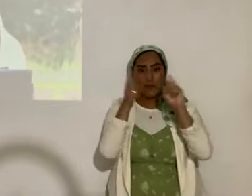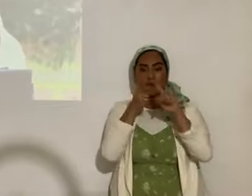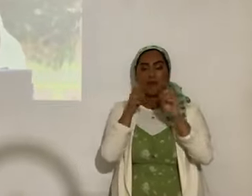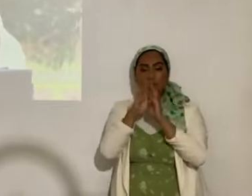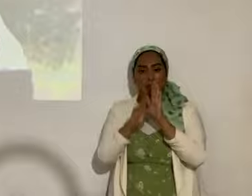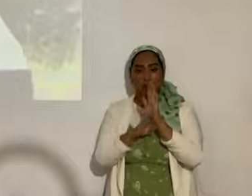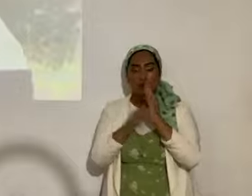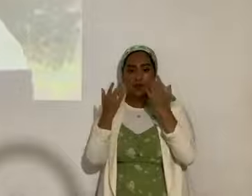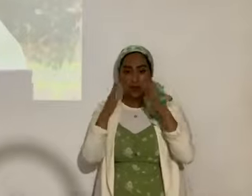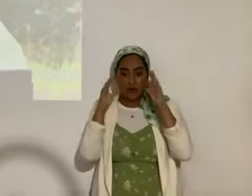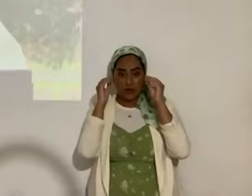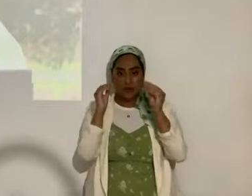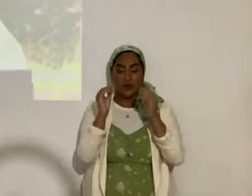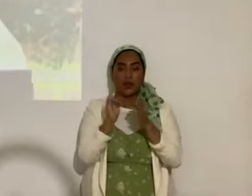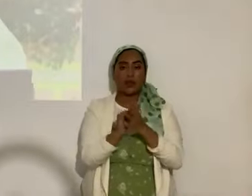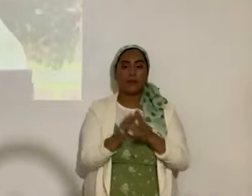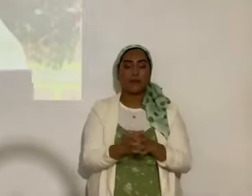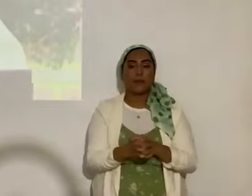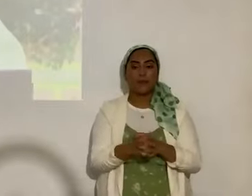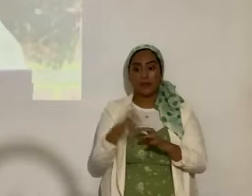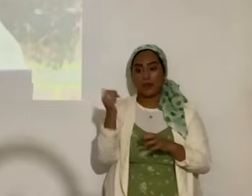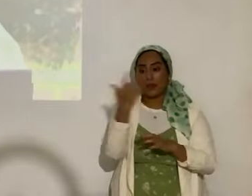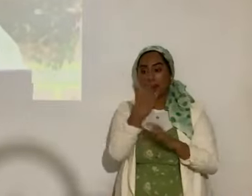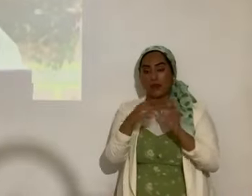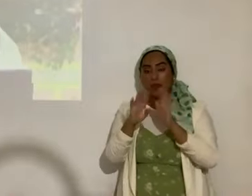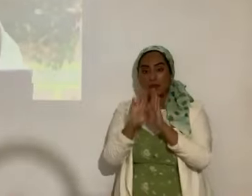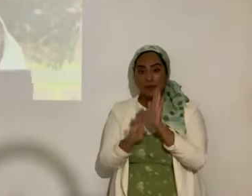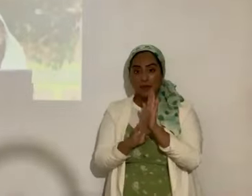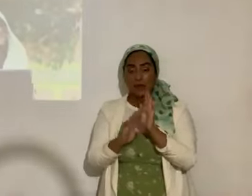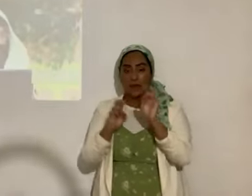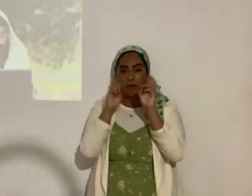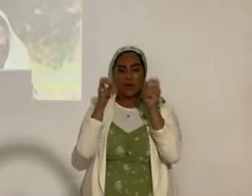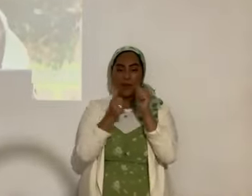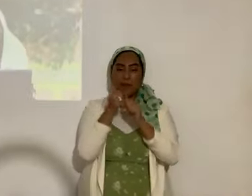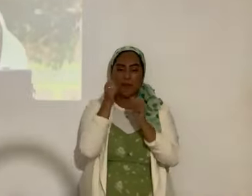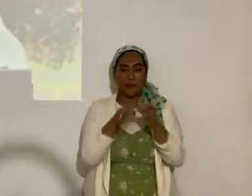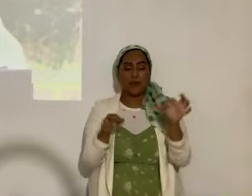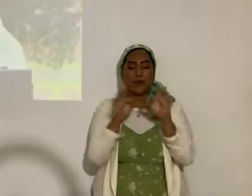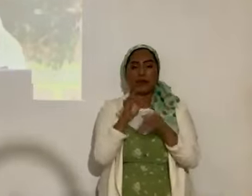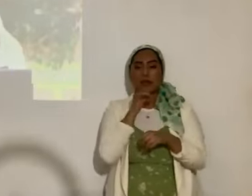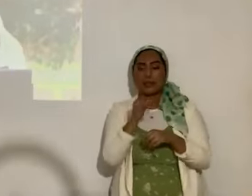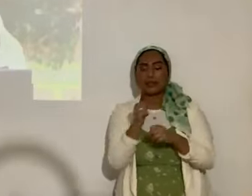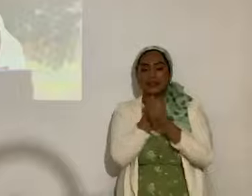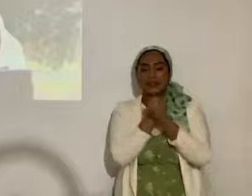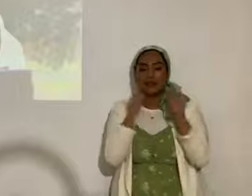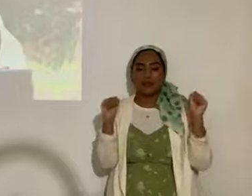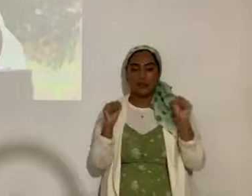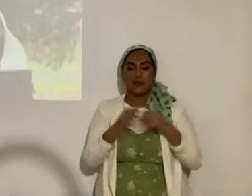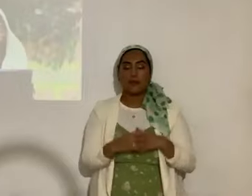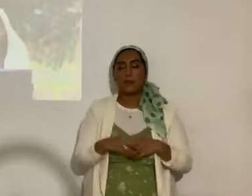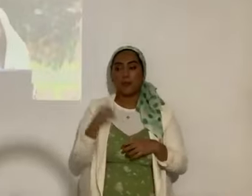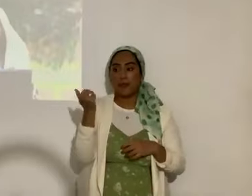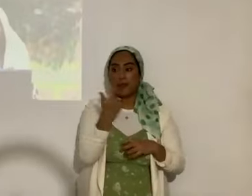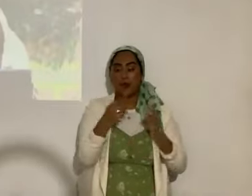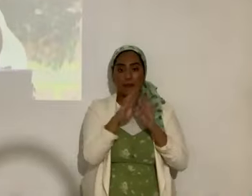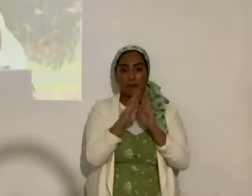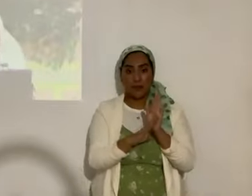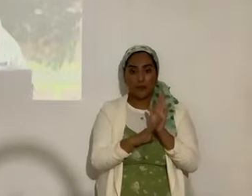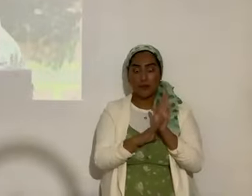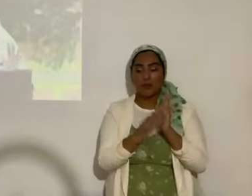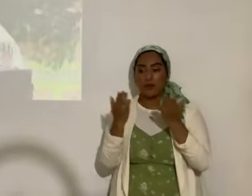Biblia Ya se nos ha ministrado esto en toda la Biblia el tema más importante es la salvación y en toda la Biblia